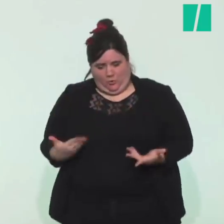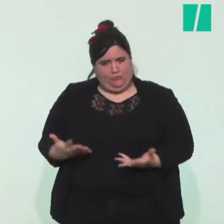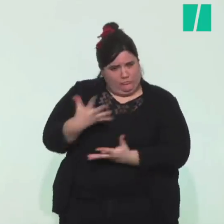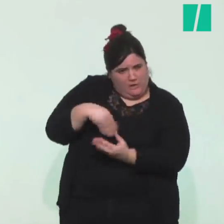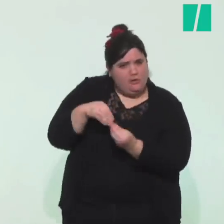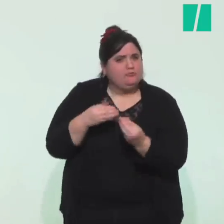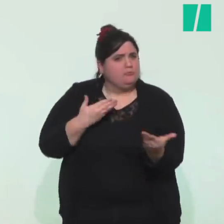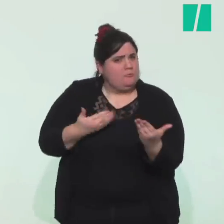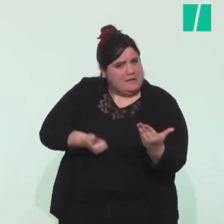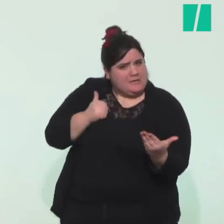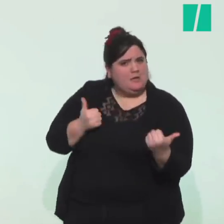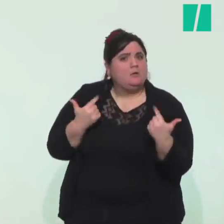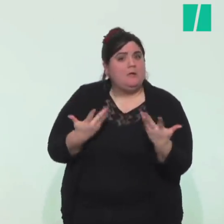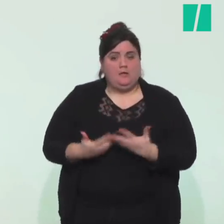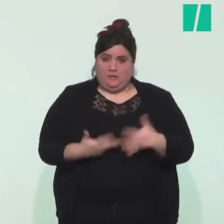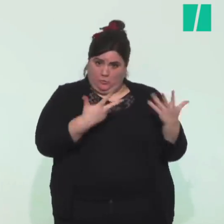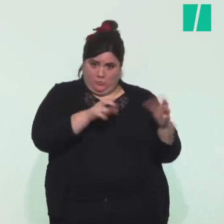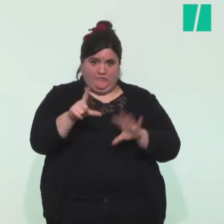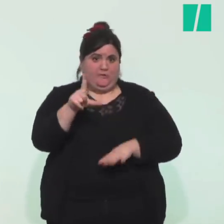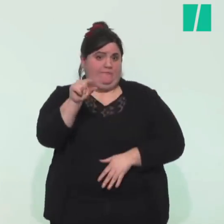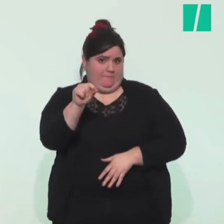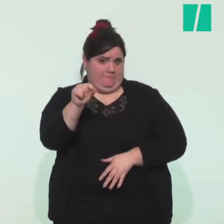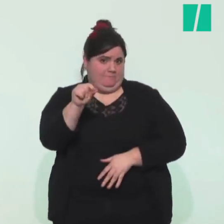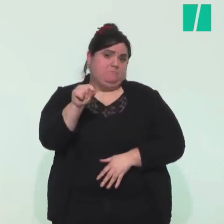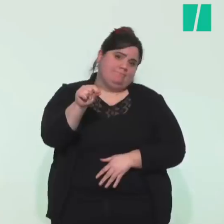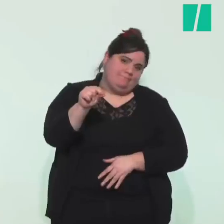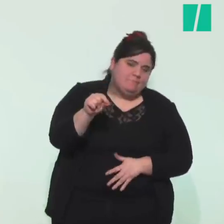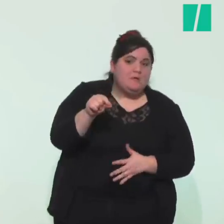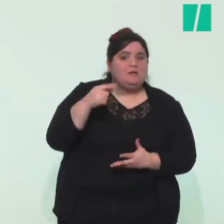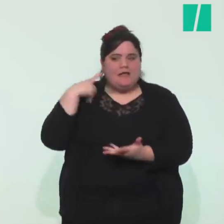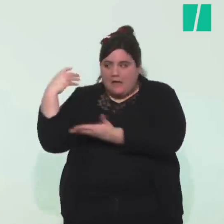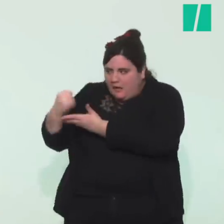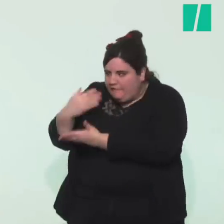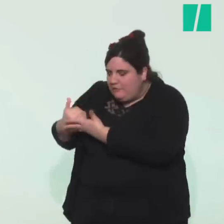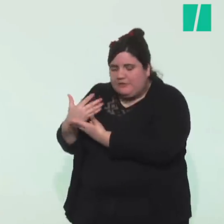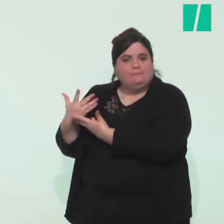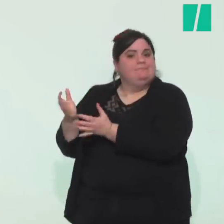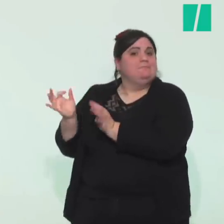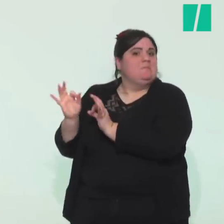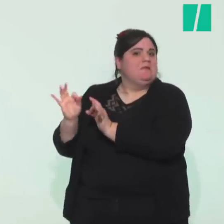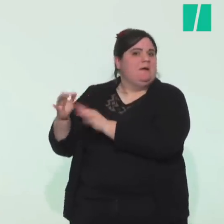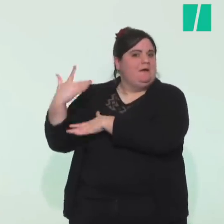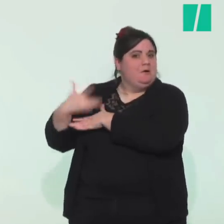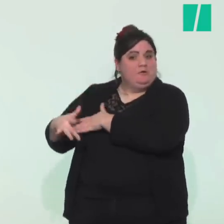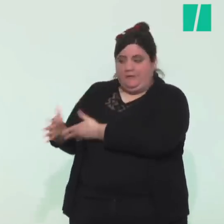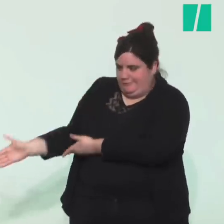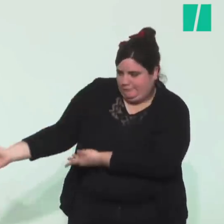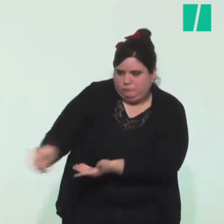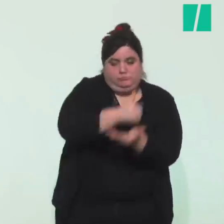820 décès en plus, est liée aussi à un probable retard de saisie et au fait que nous sortons d'un week-end.